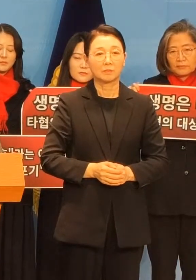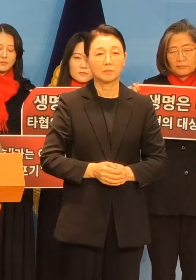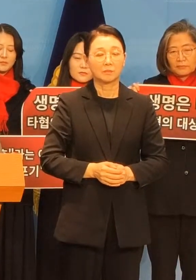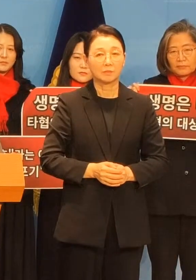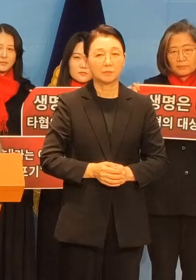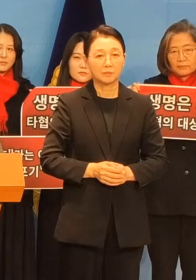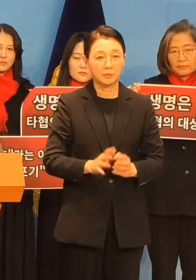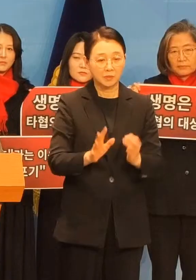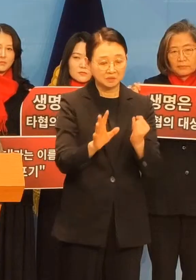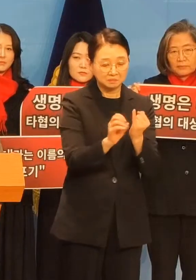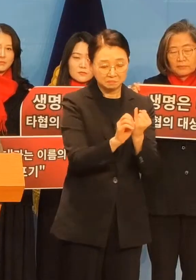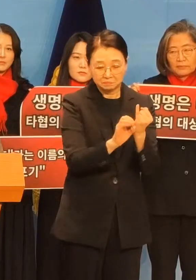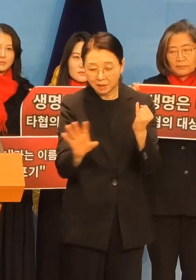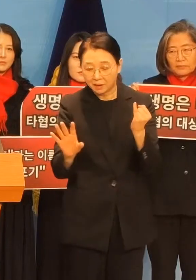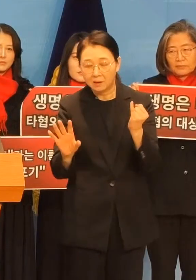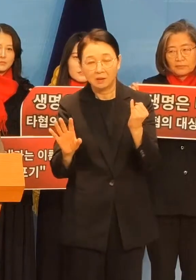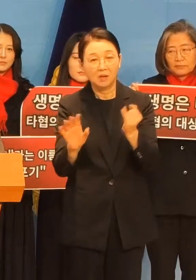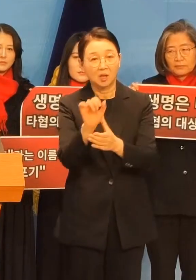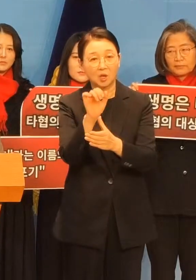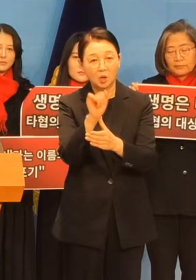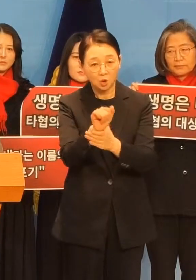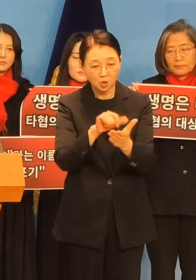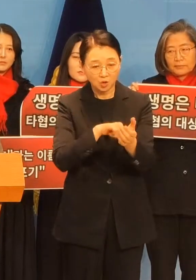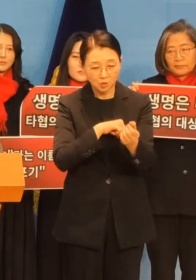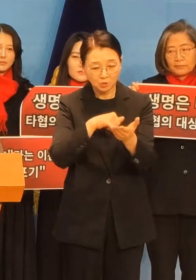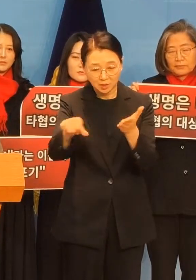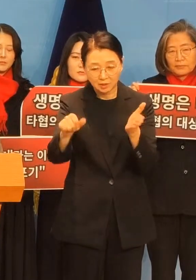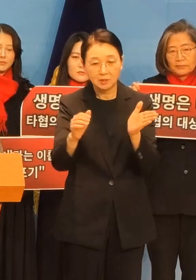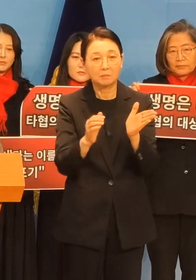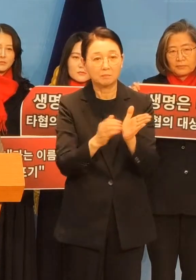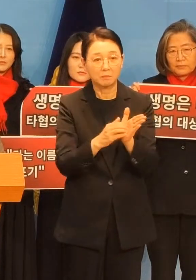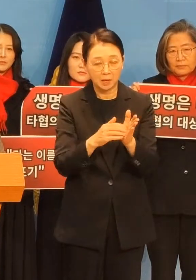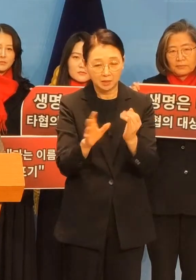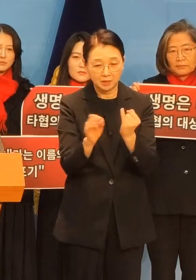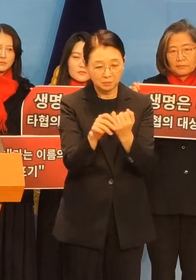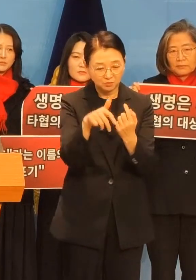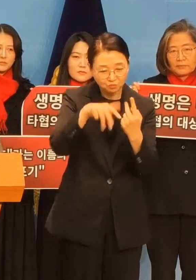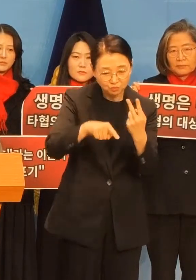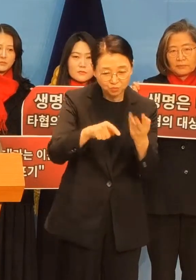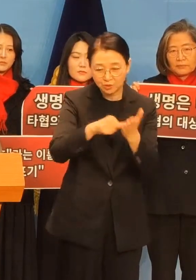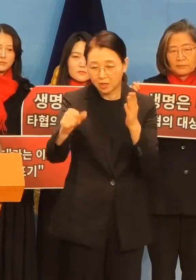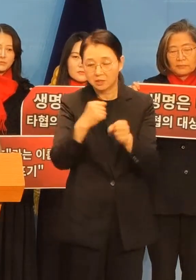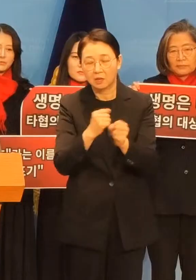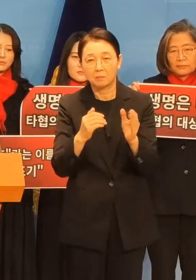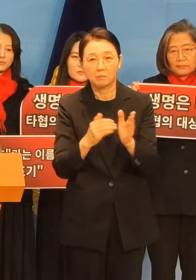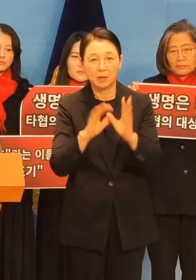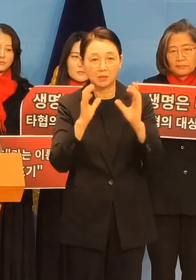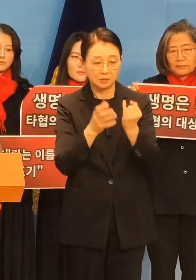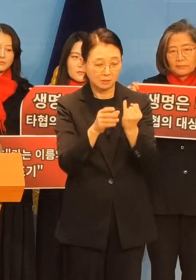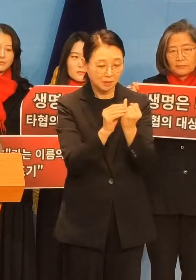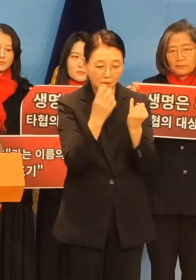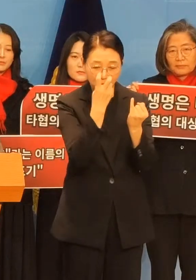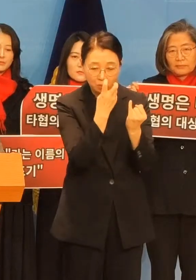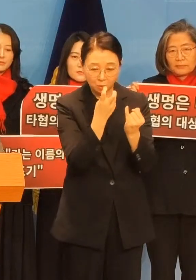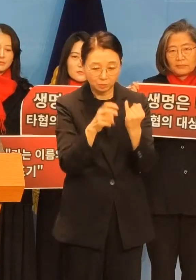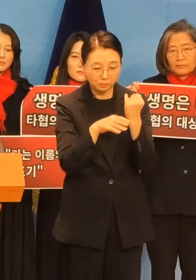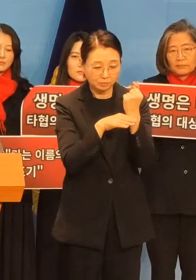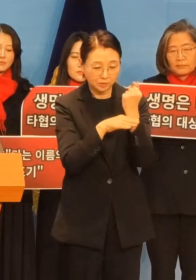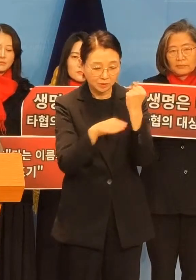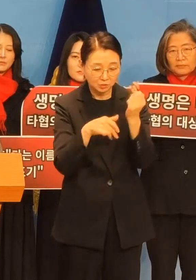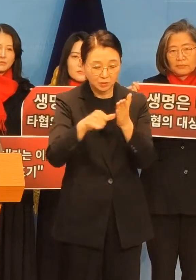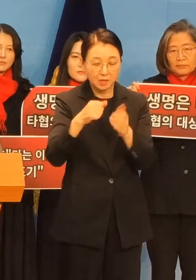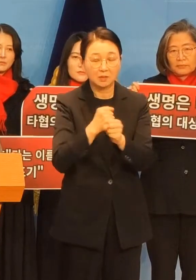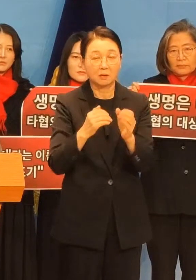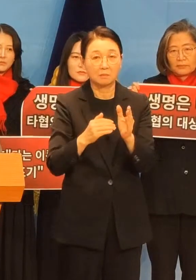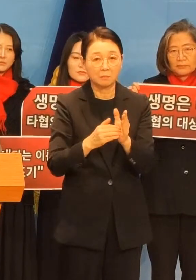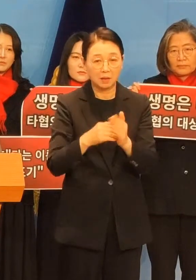낙태 허용 사유 삭제, 임신 주수 제한 삭제, 태아 보호 기준 삭제를 통한 제한 없는